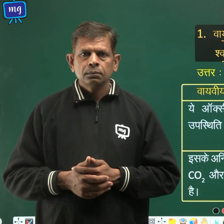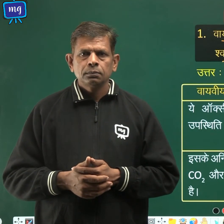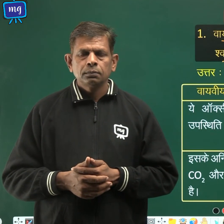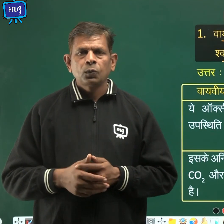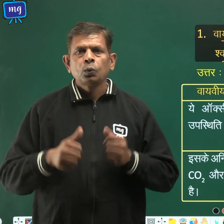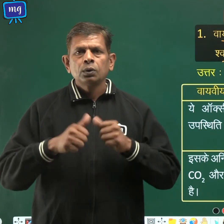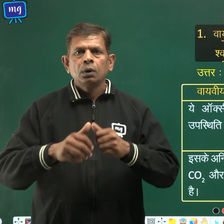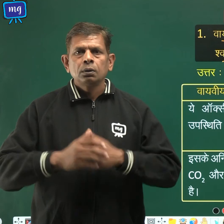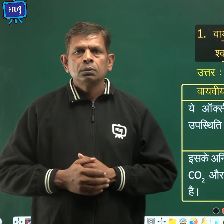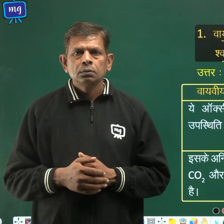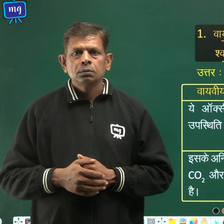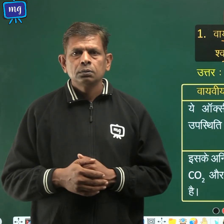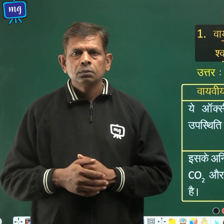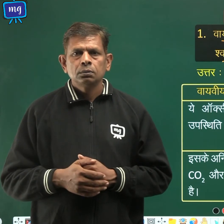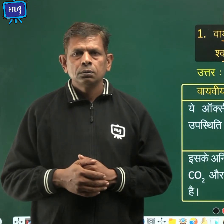उत्तर,